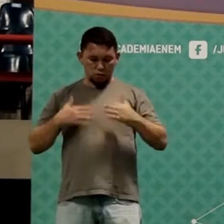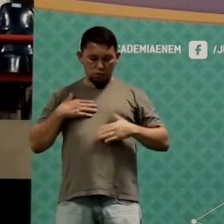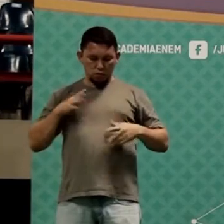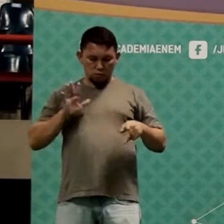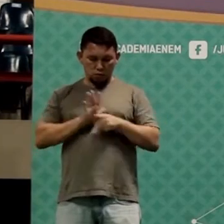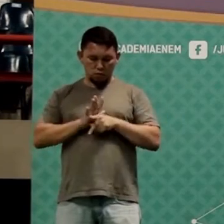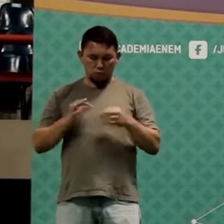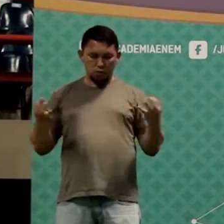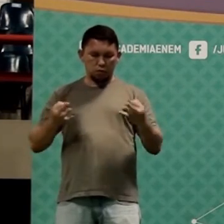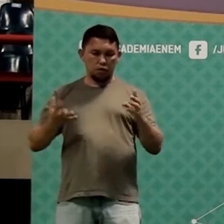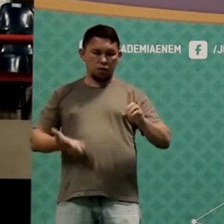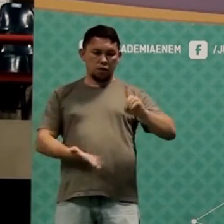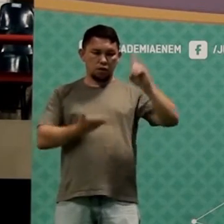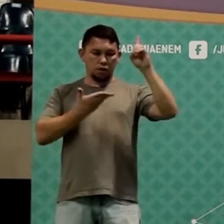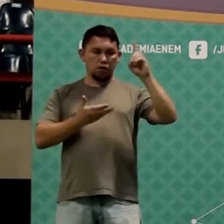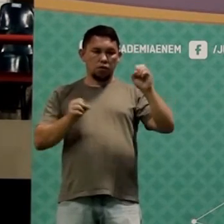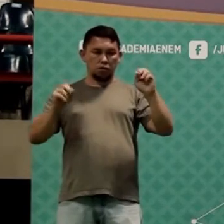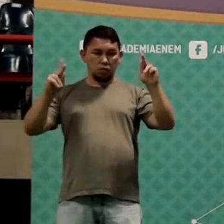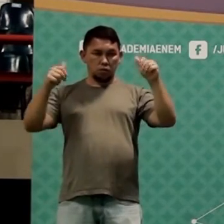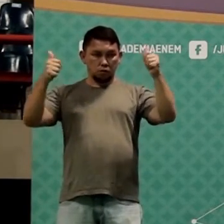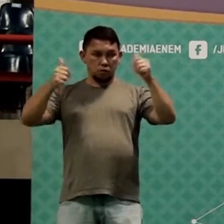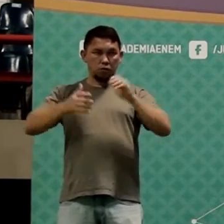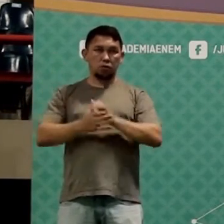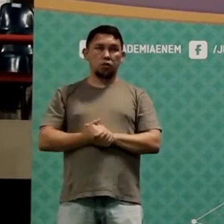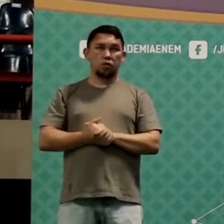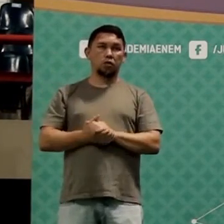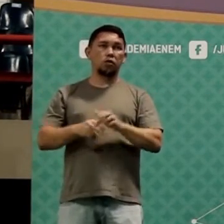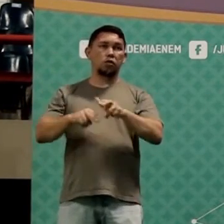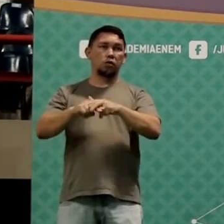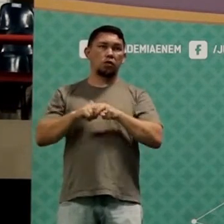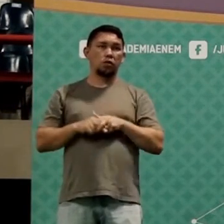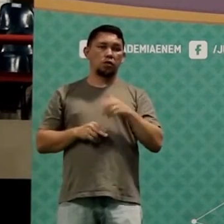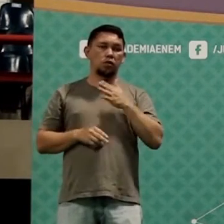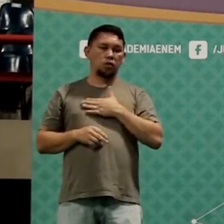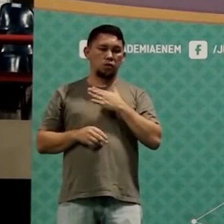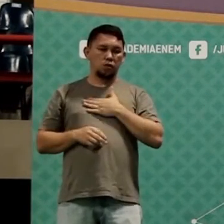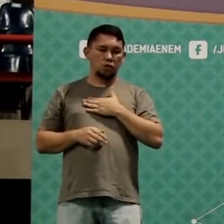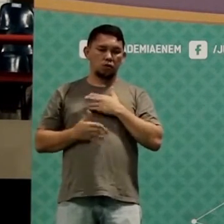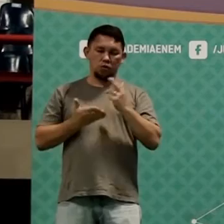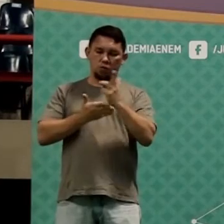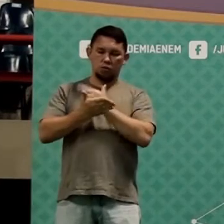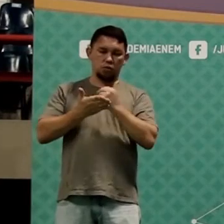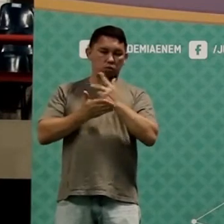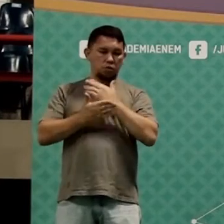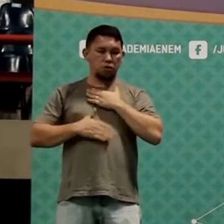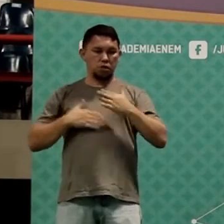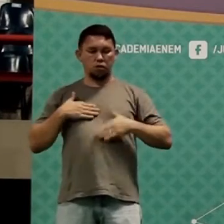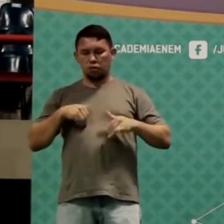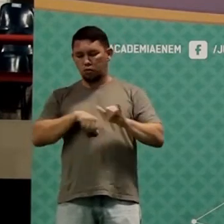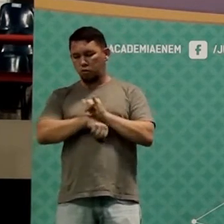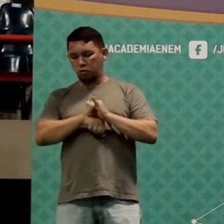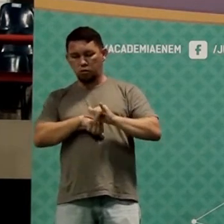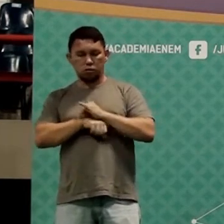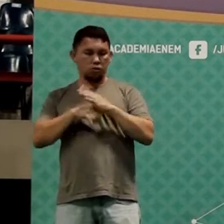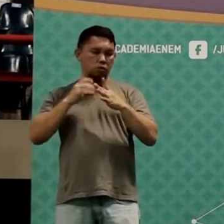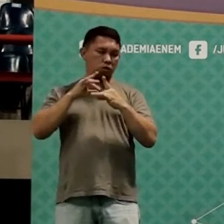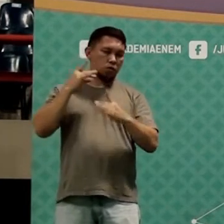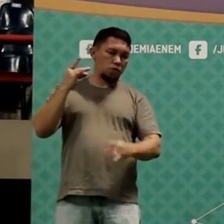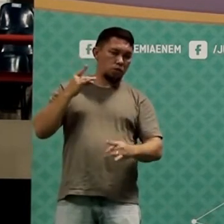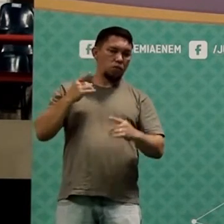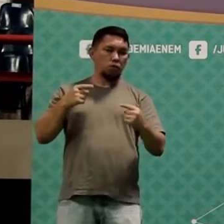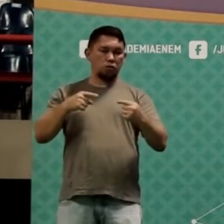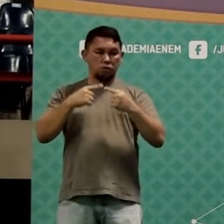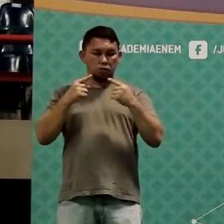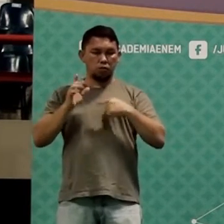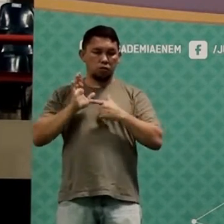obra perfeita de Deus, tá bom? Então, eles gostam de pintar o corpo com detalhes. Obviamente que essas